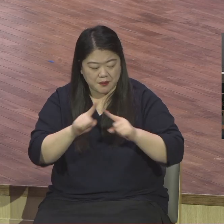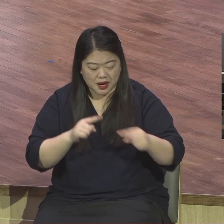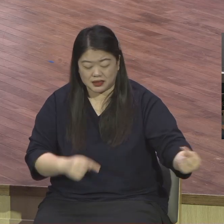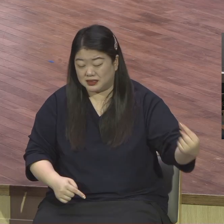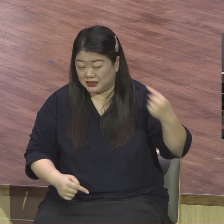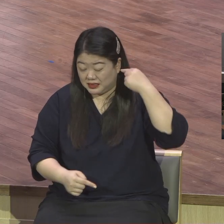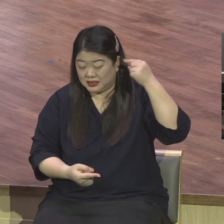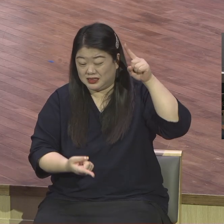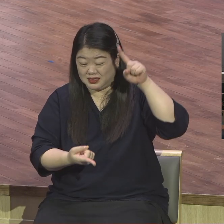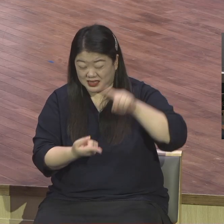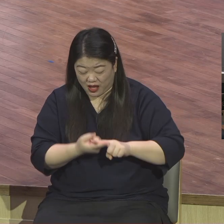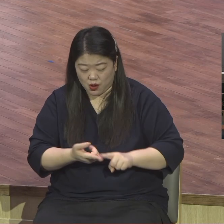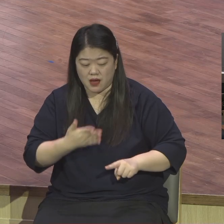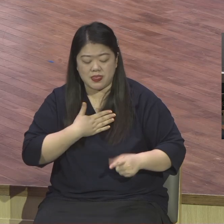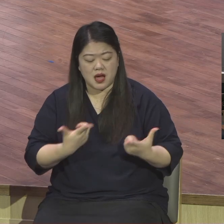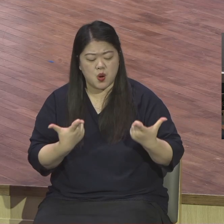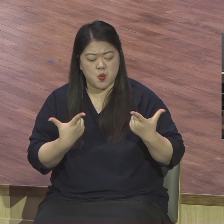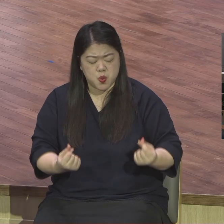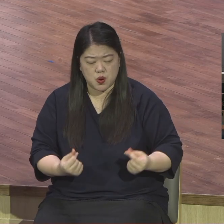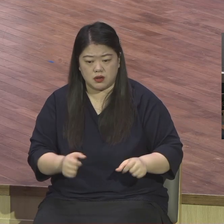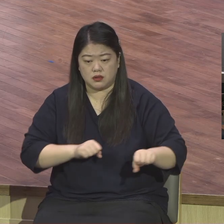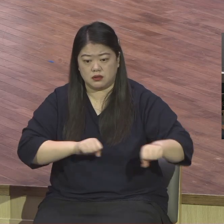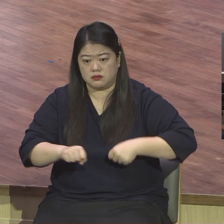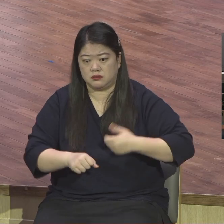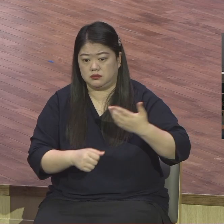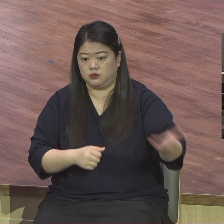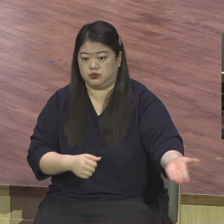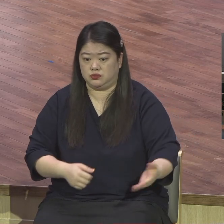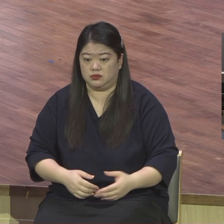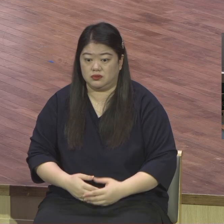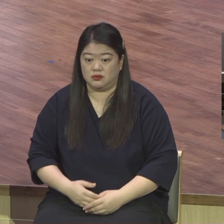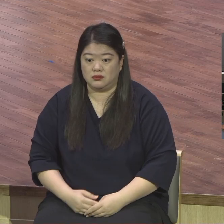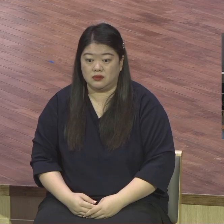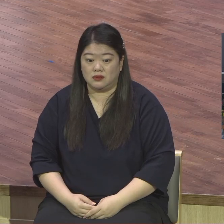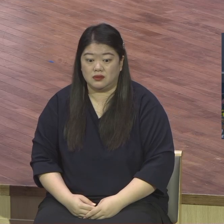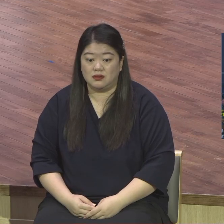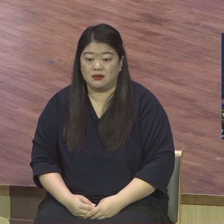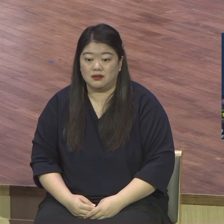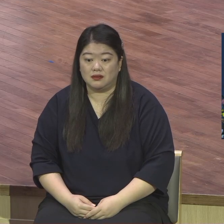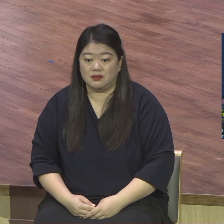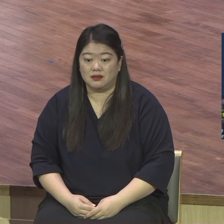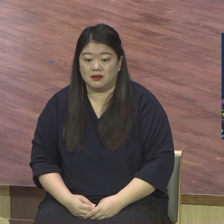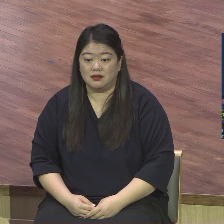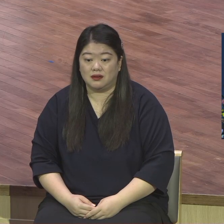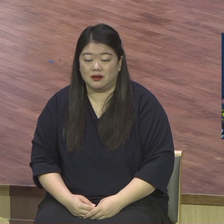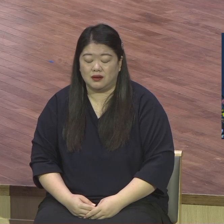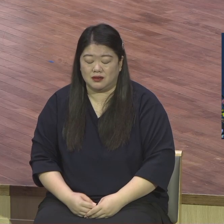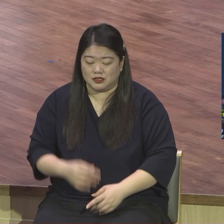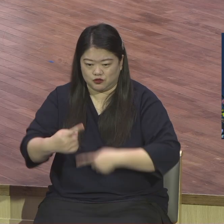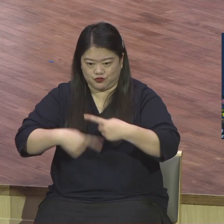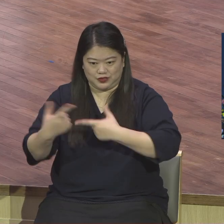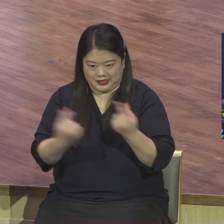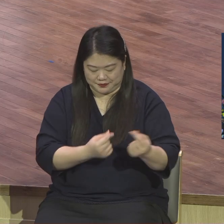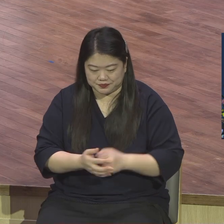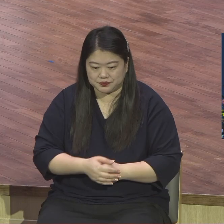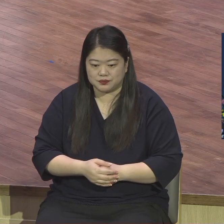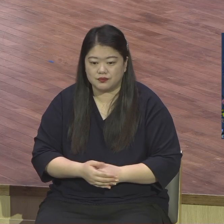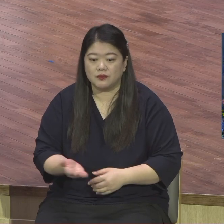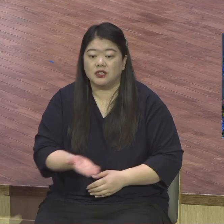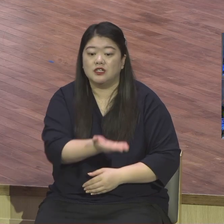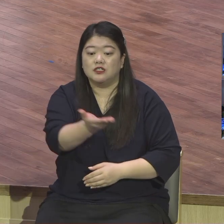내가 너희에게 행하리라. 따라서 하세요. 너희